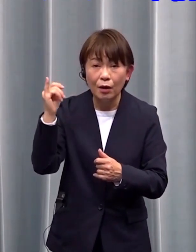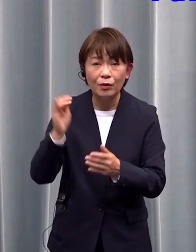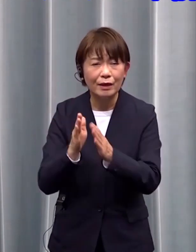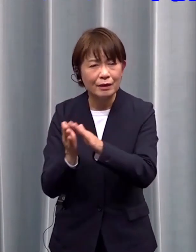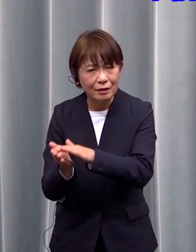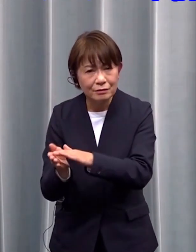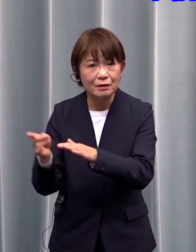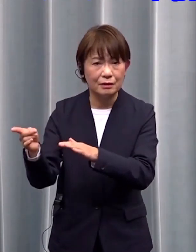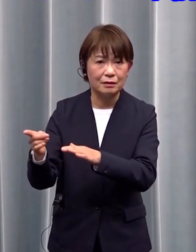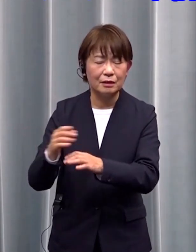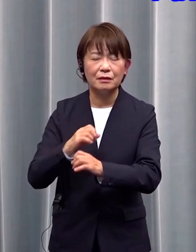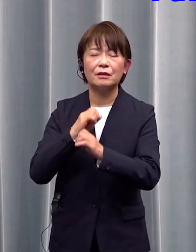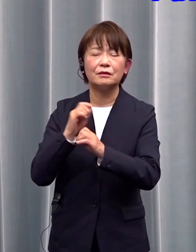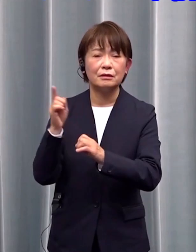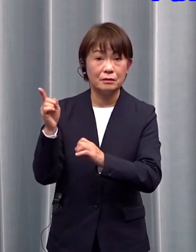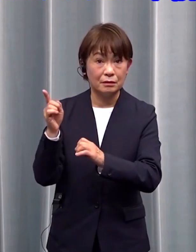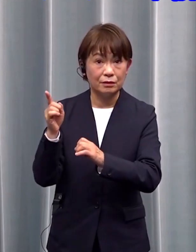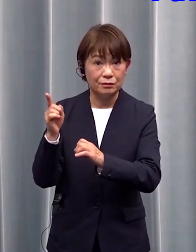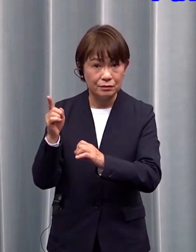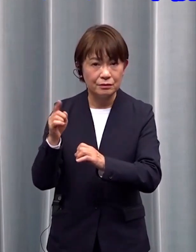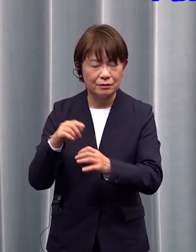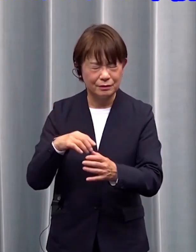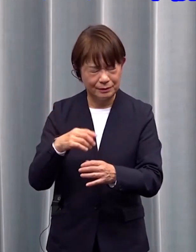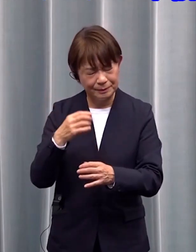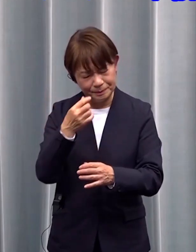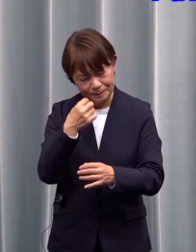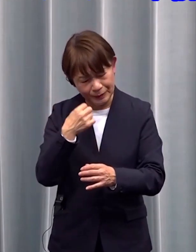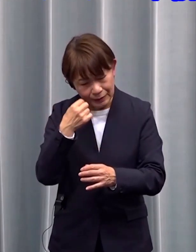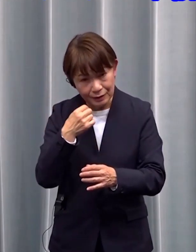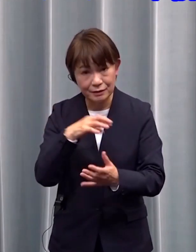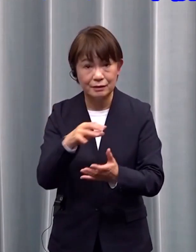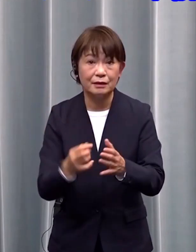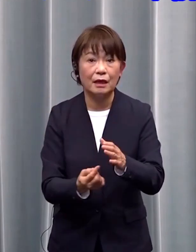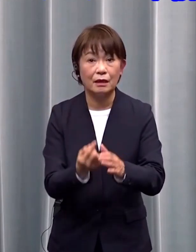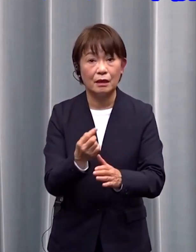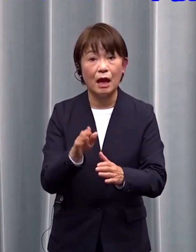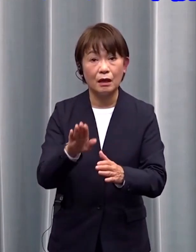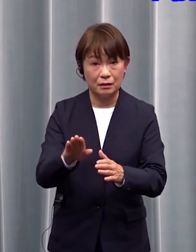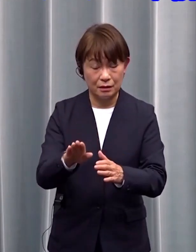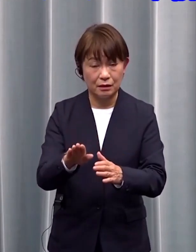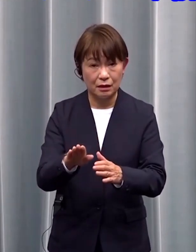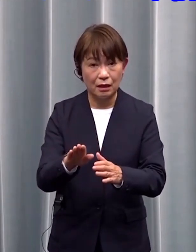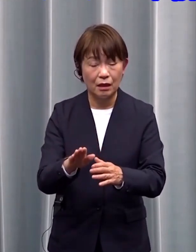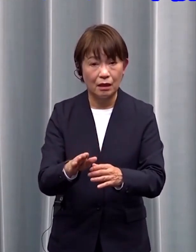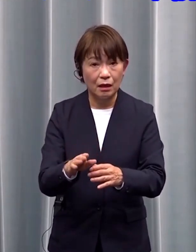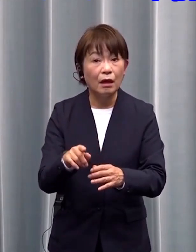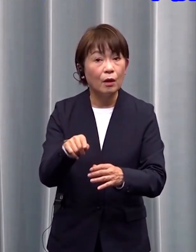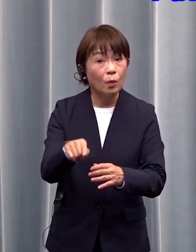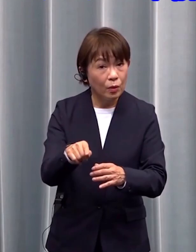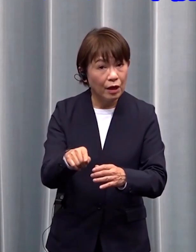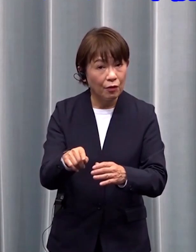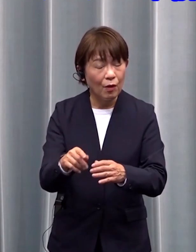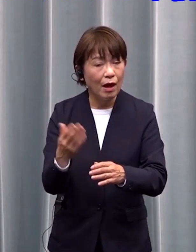ましい事件がありました。で、この方については9月に申し込みをしているにもかかわらず、その後もですね、